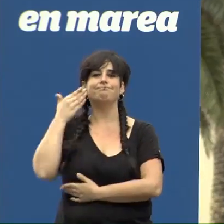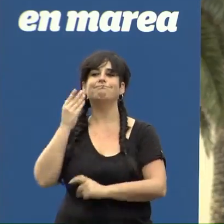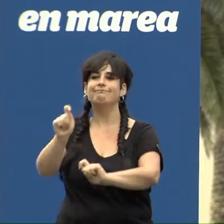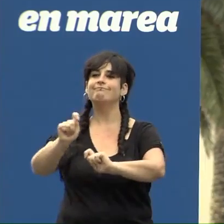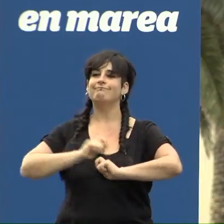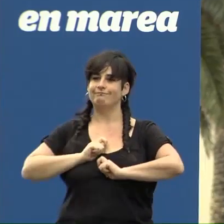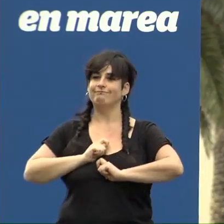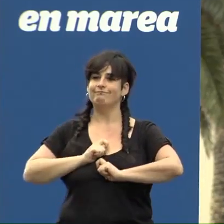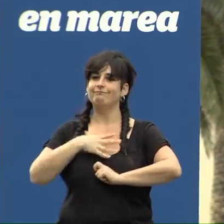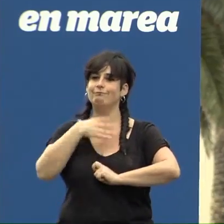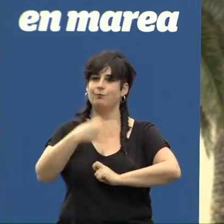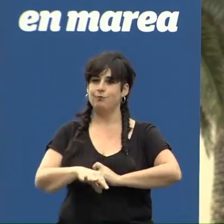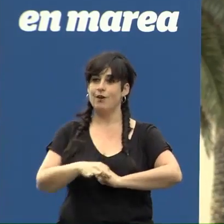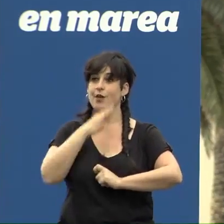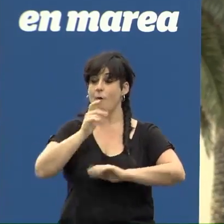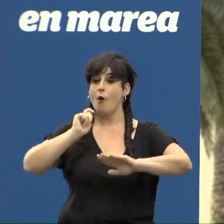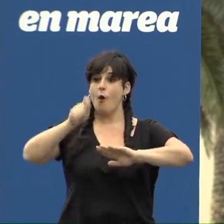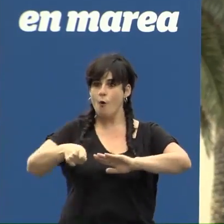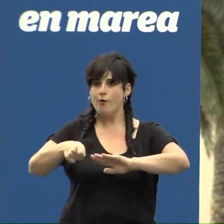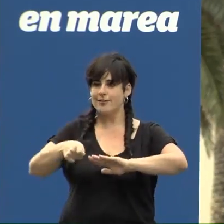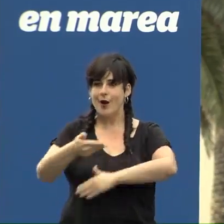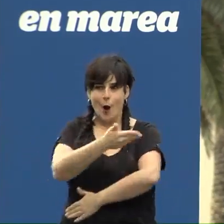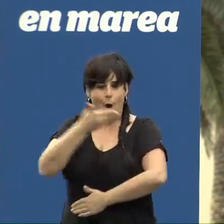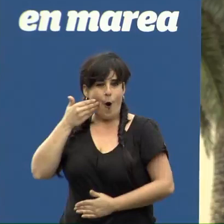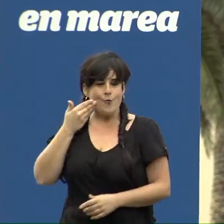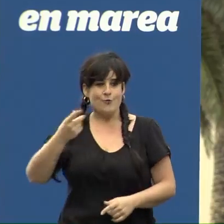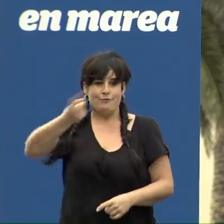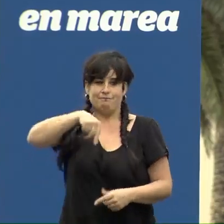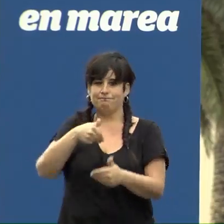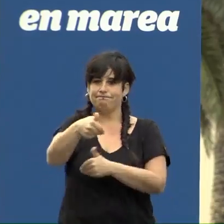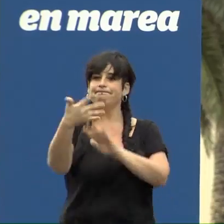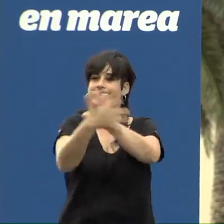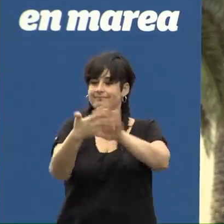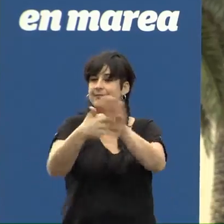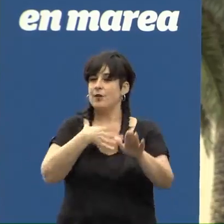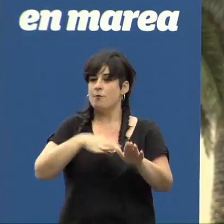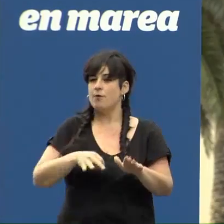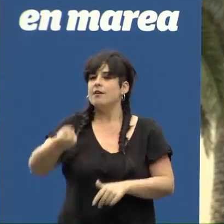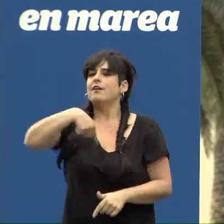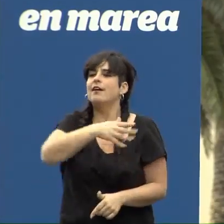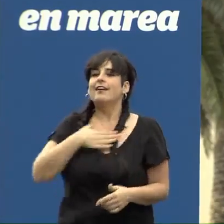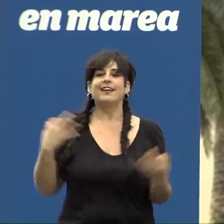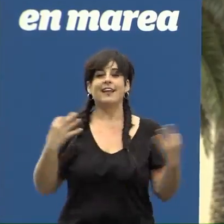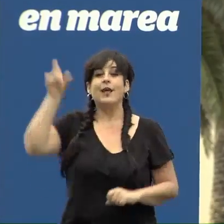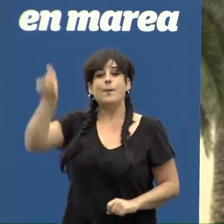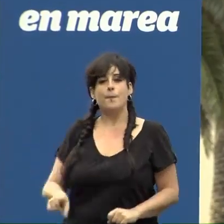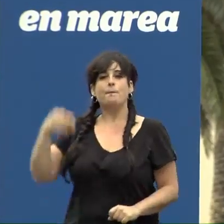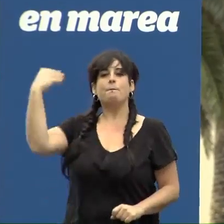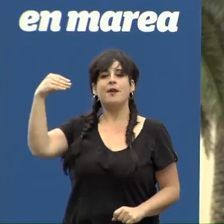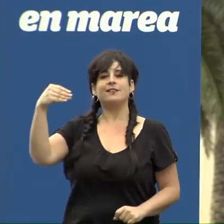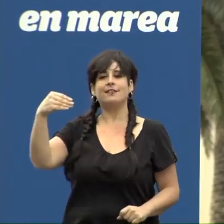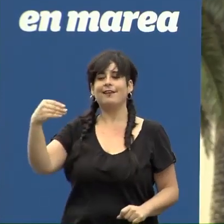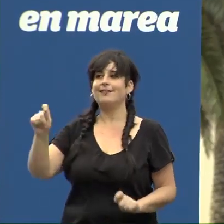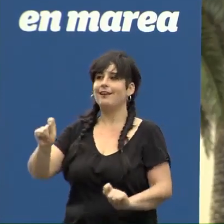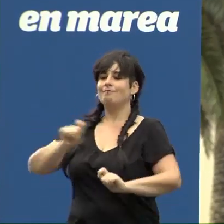país, que estamos orgullosos de Luis Villares, acerte o erre, unha persoa honesta. Queremos un presidente do cal sentirnos